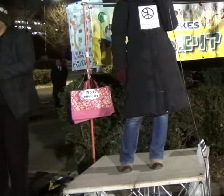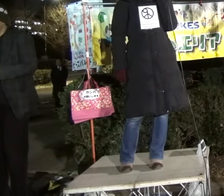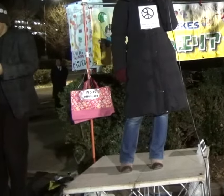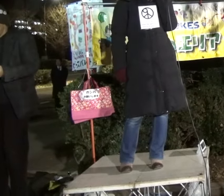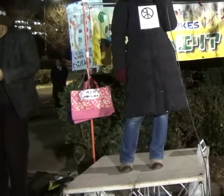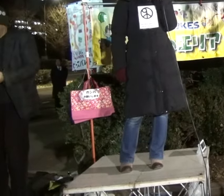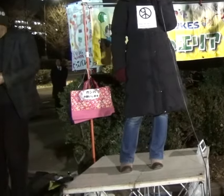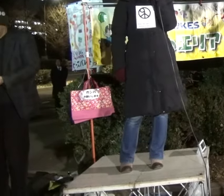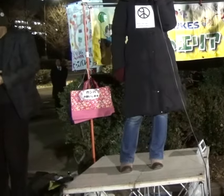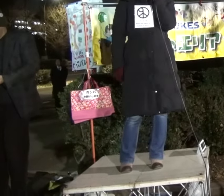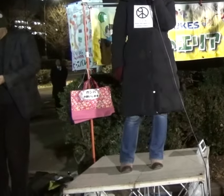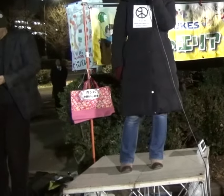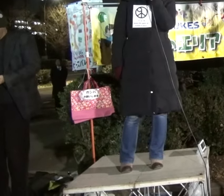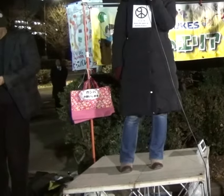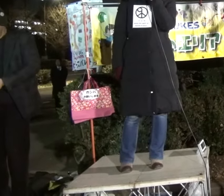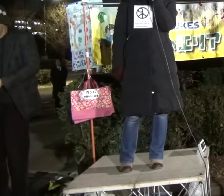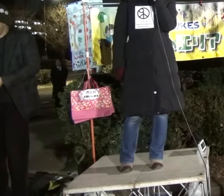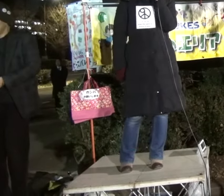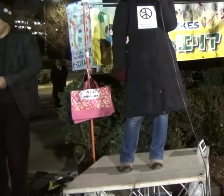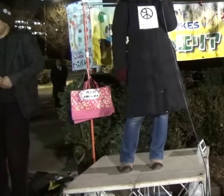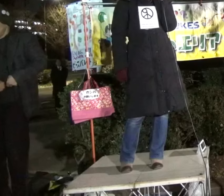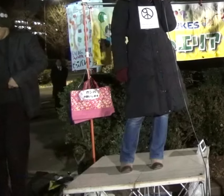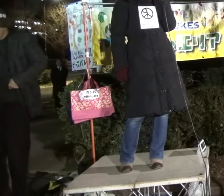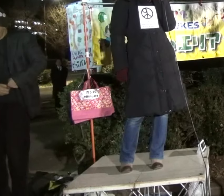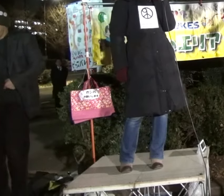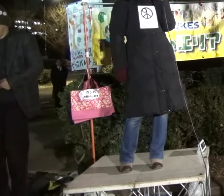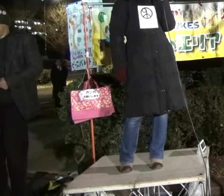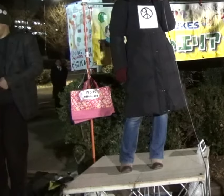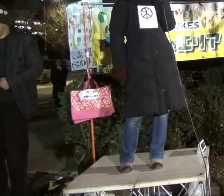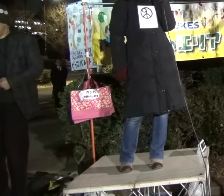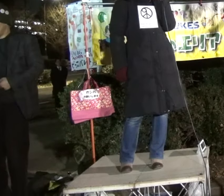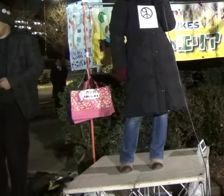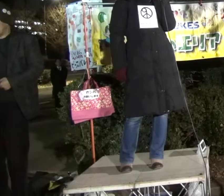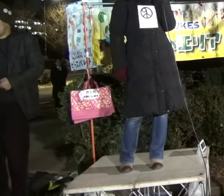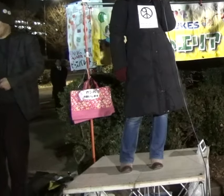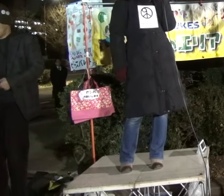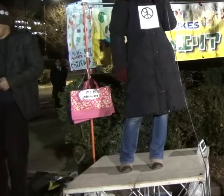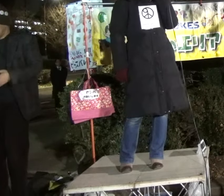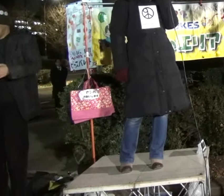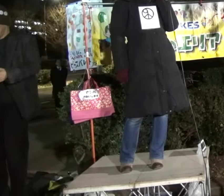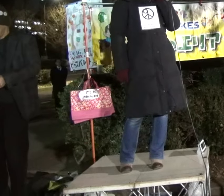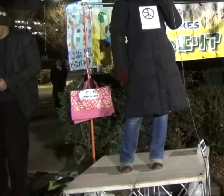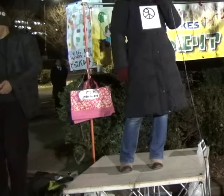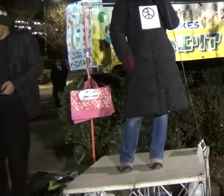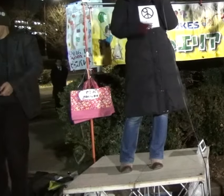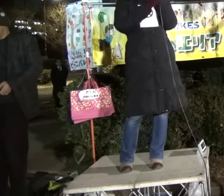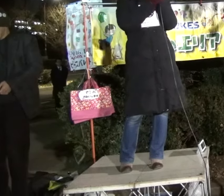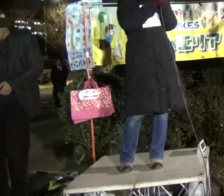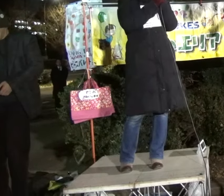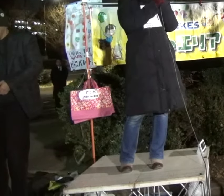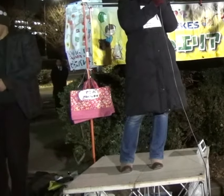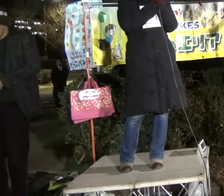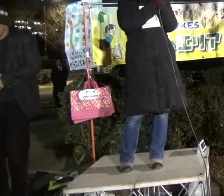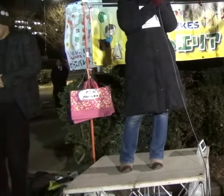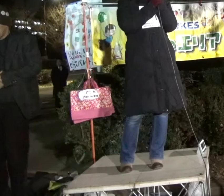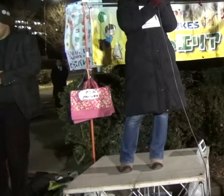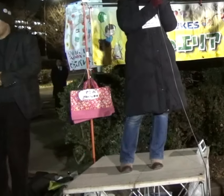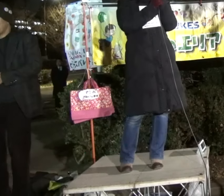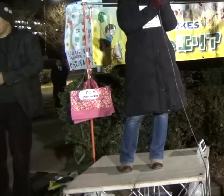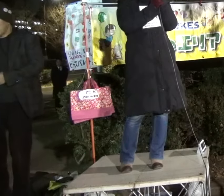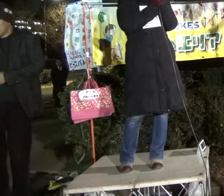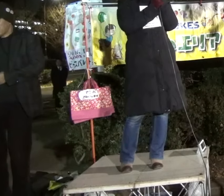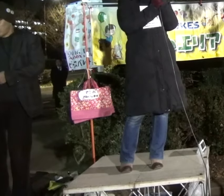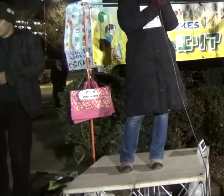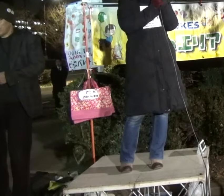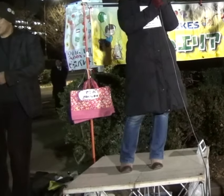部なくって、腸も40センチぐらいないんですよ。不死身だよね、もう。 ね、 すごいね。だから希望のエリア来てる人